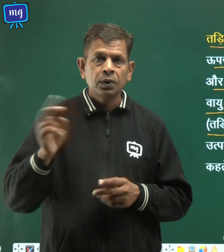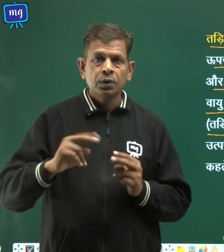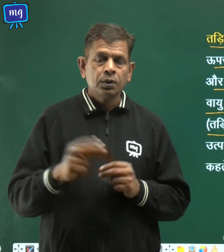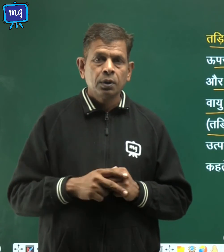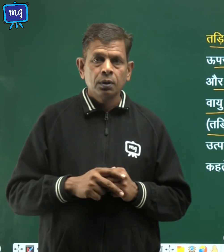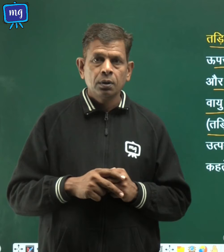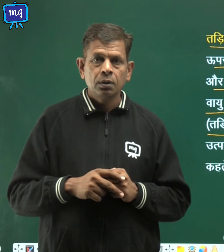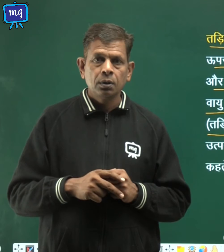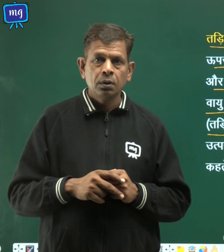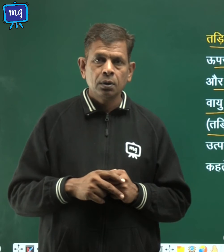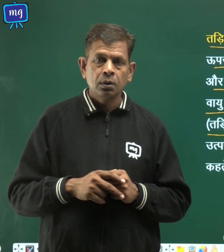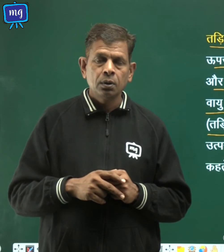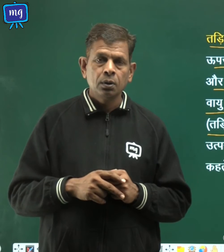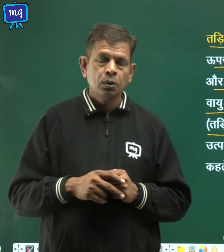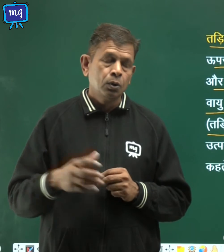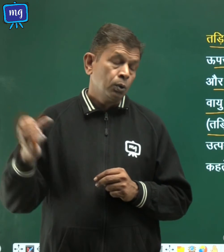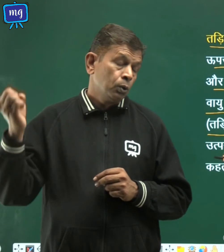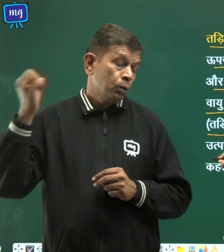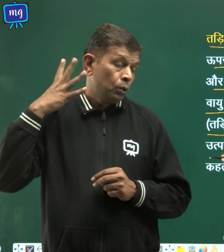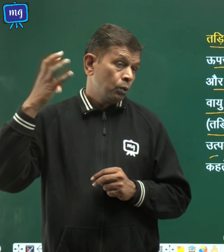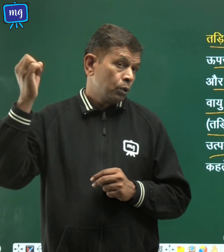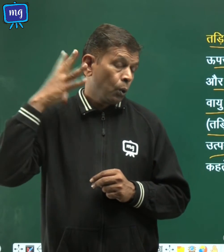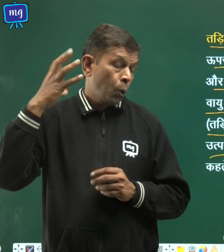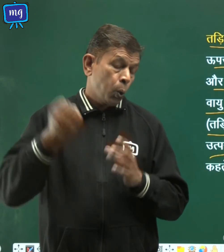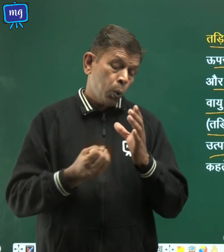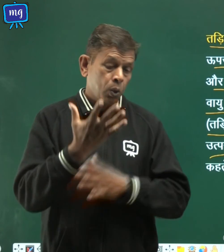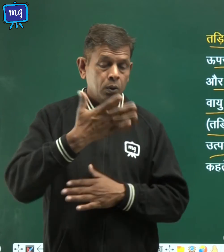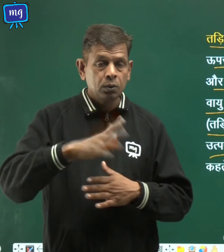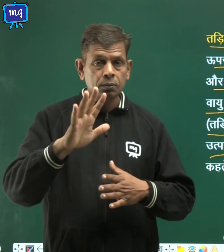जिससे ध्वनि उत्पन्न होती है।